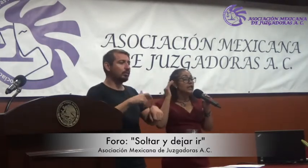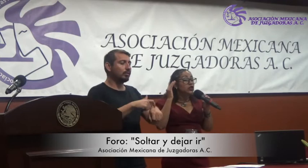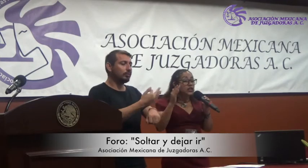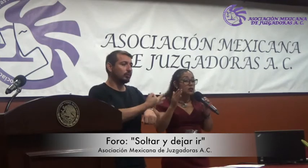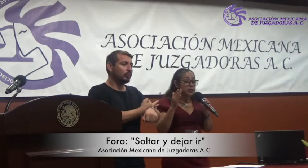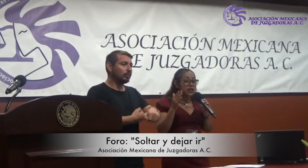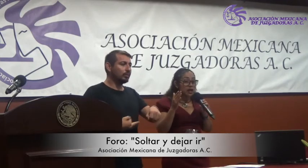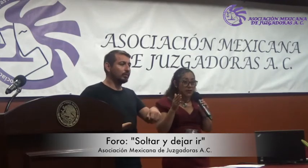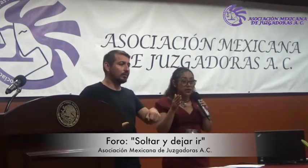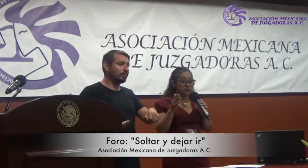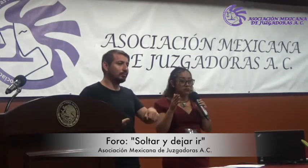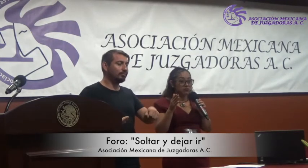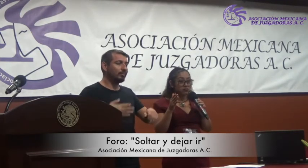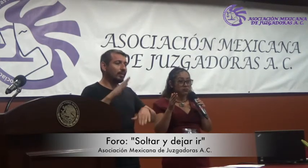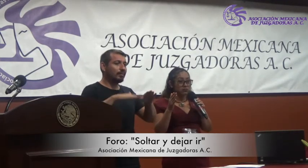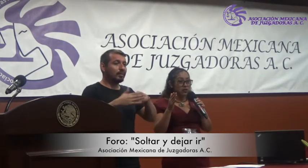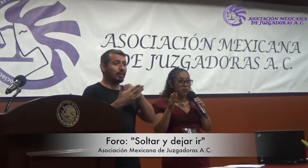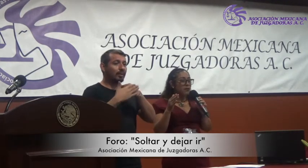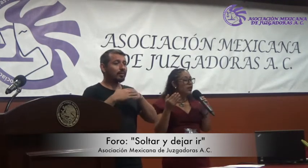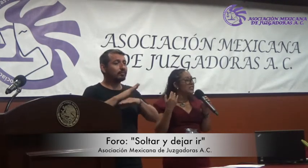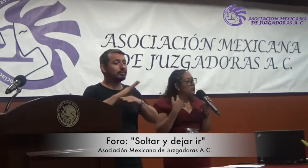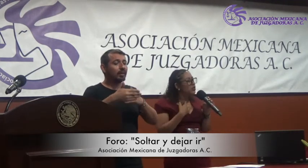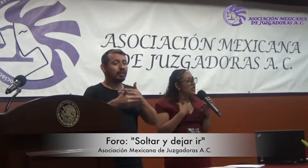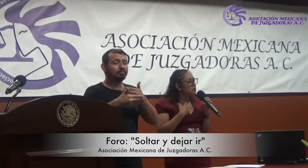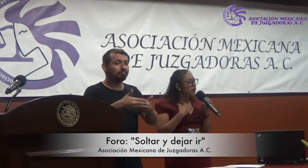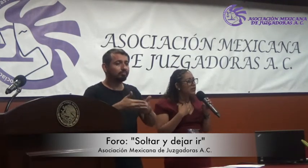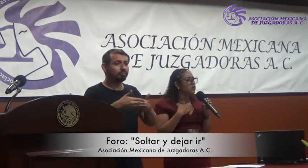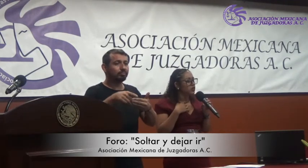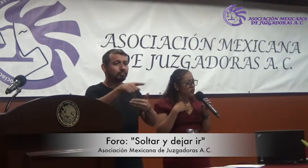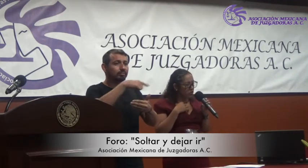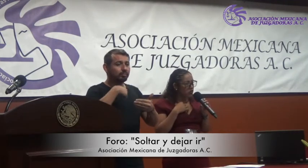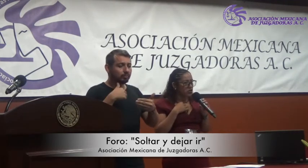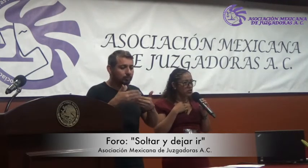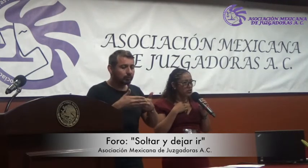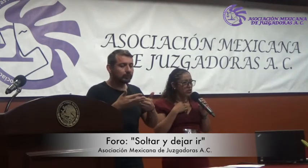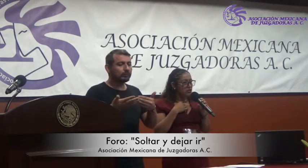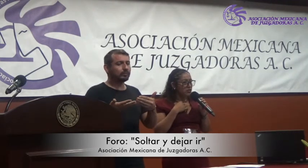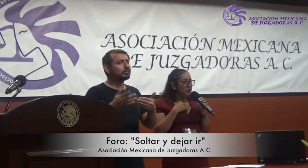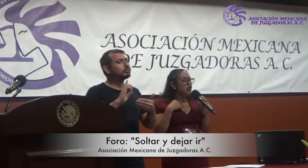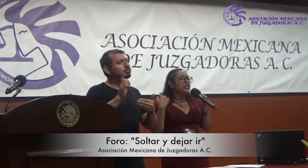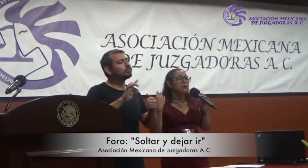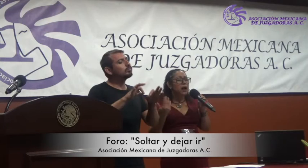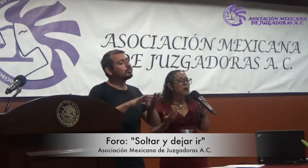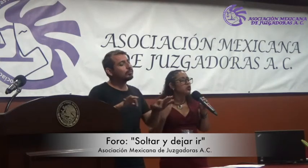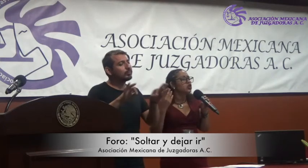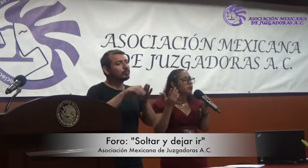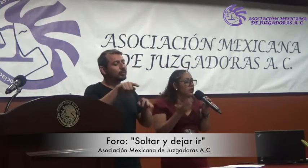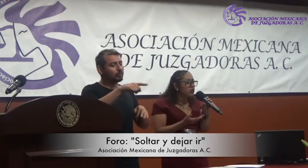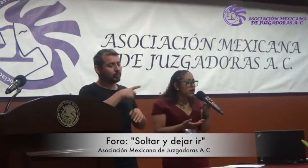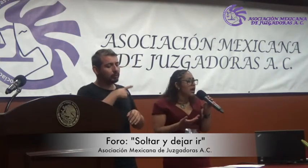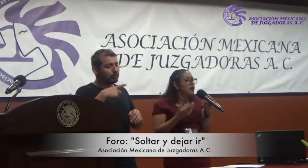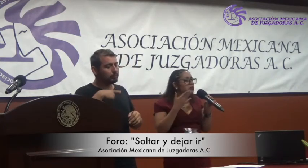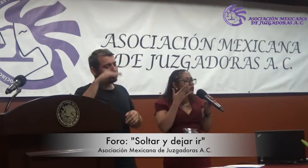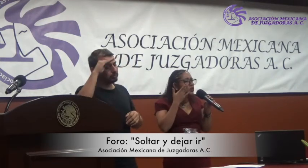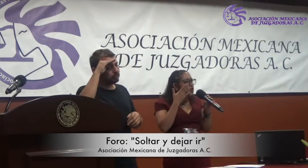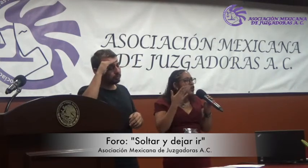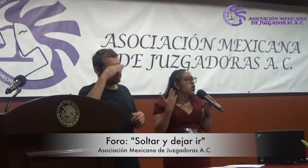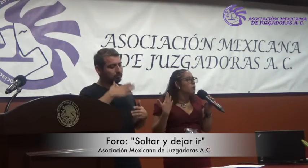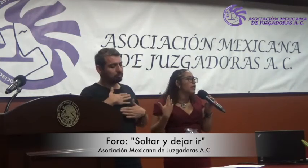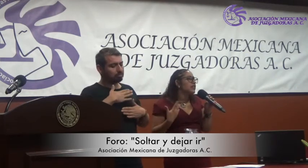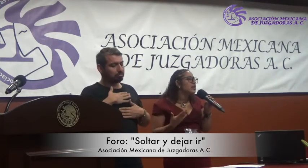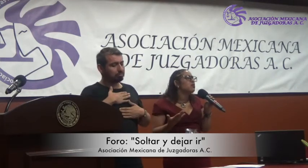en el que se nos termina la vida, pero estamos en paz con nosotros, nos amamos, nos